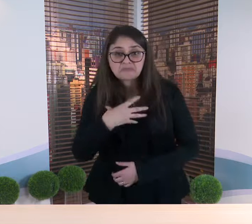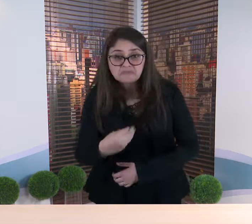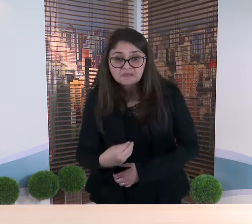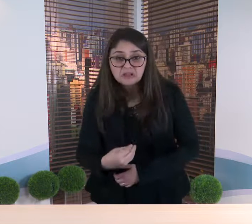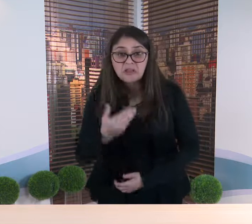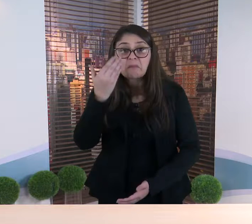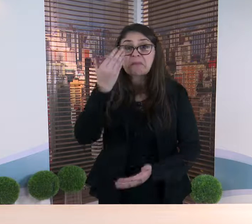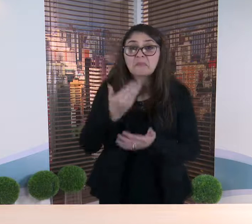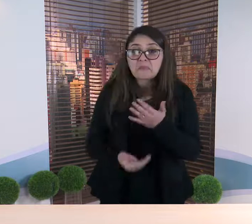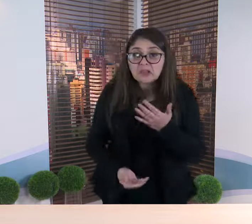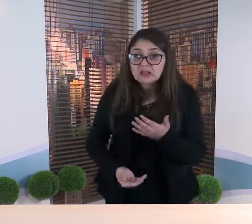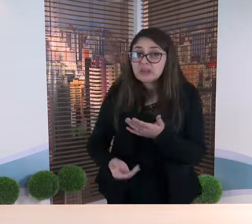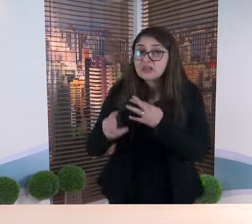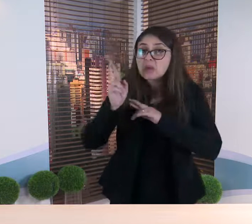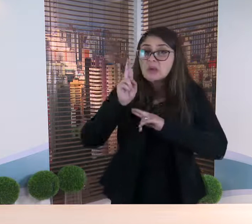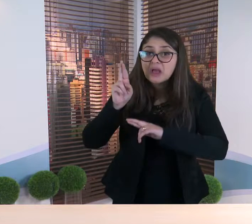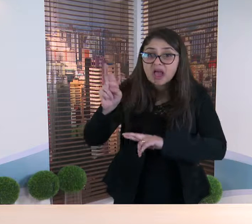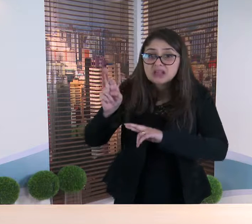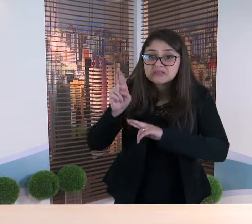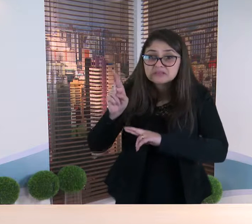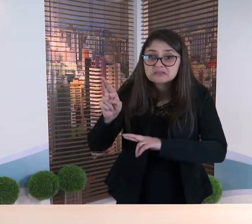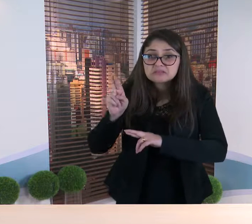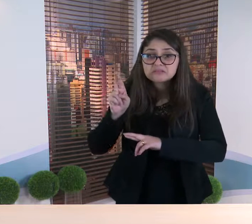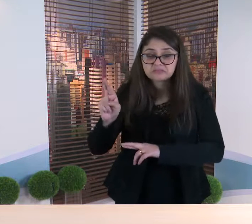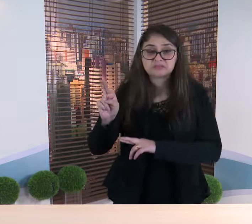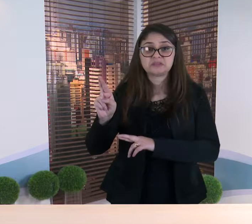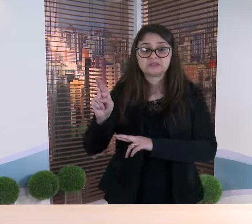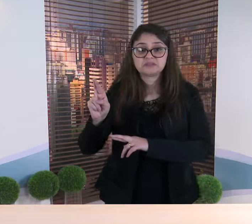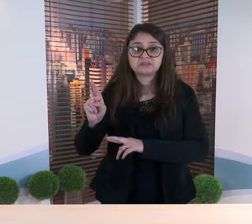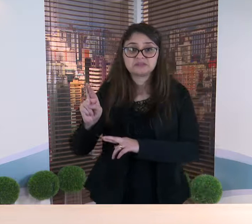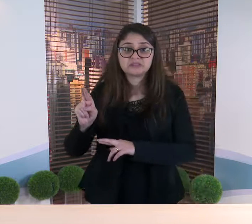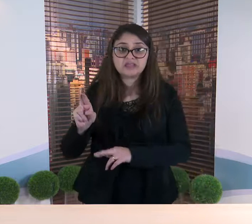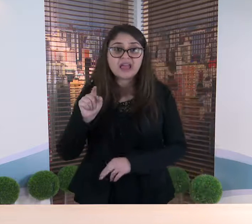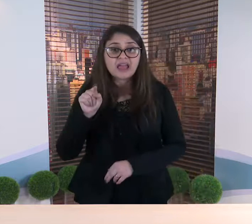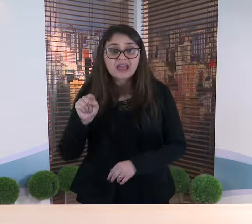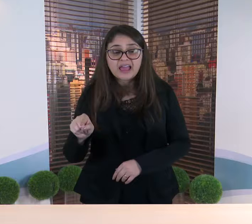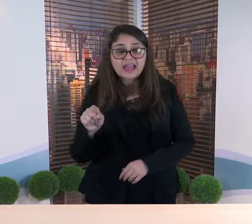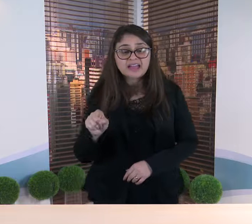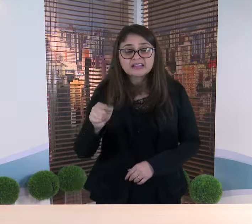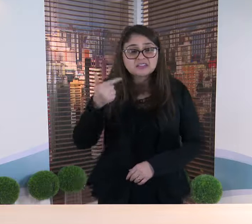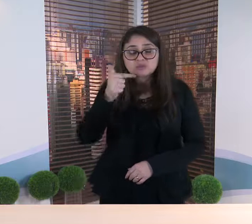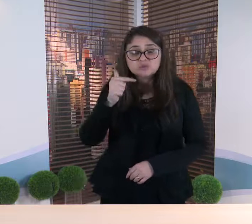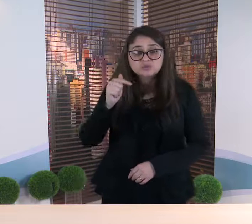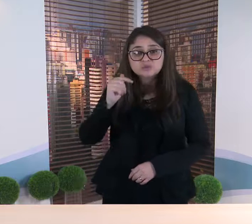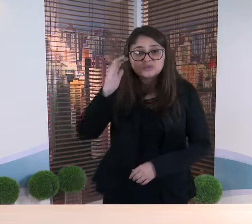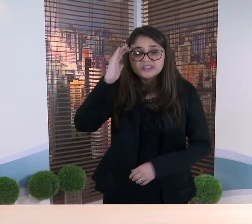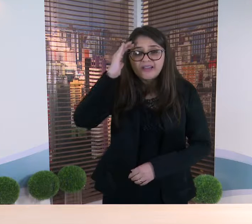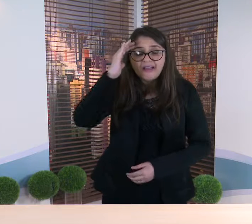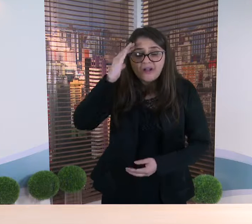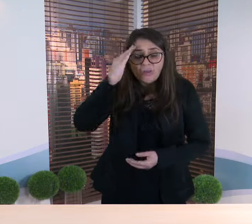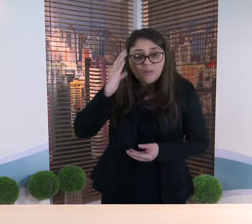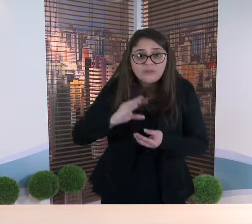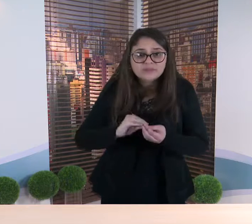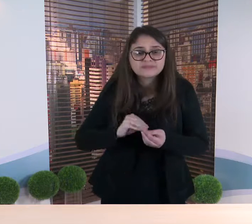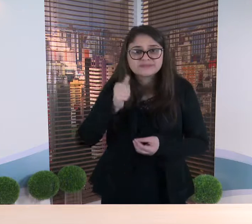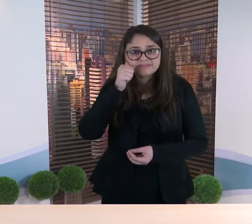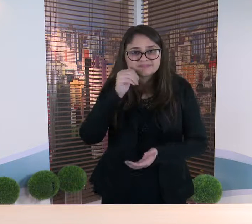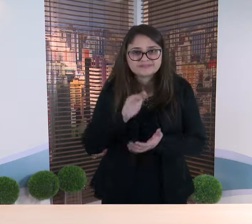pela esperança de imortalidade pela posteridade, pela incompreensão de sua mulher e de seus amigos,